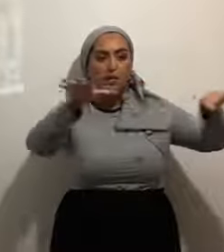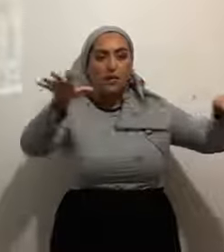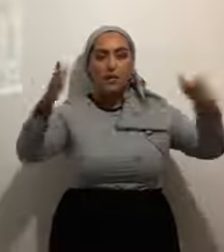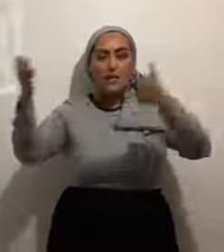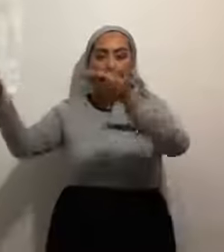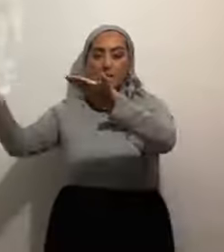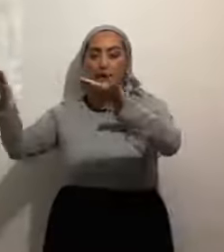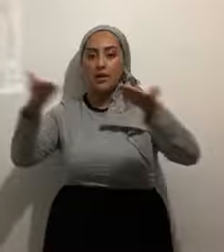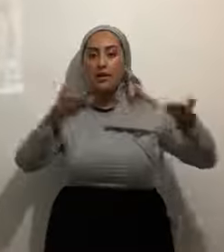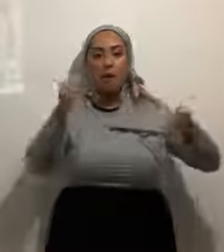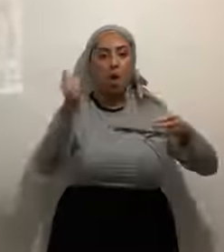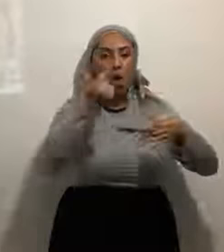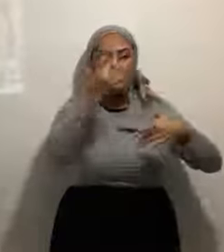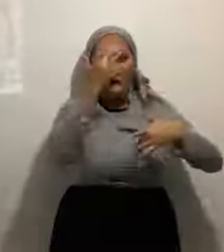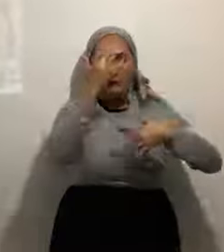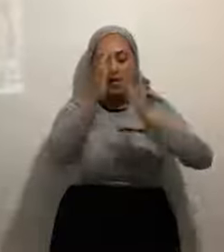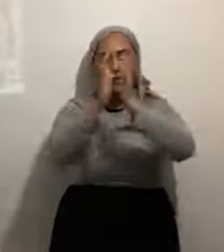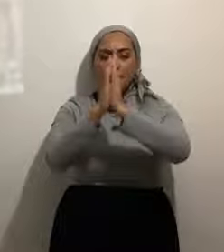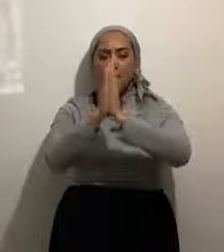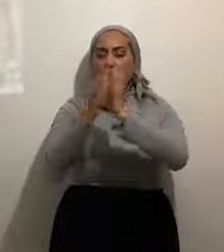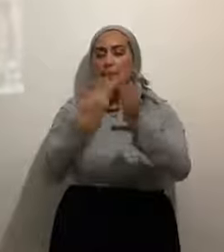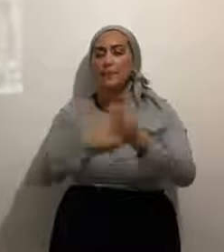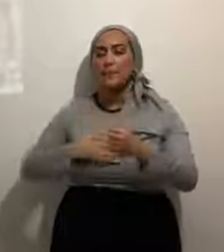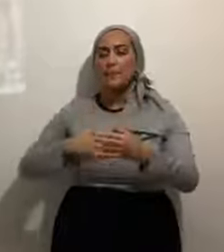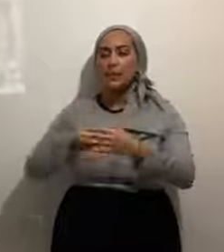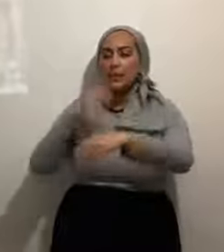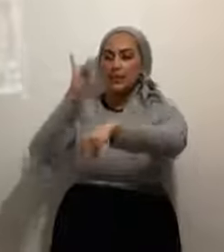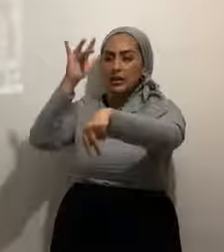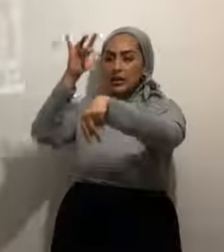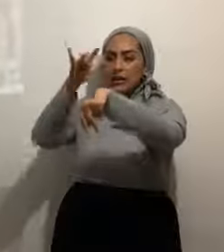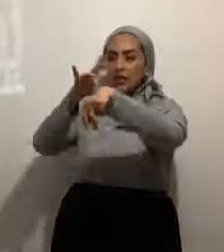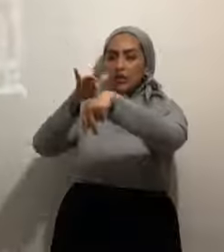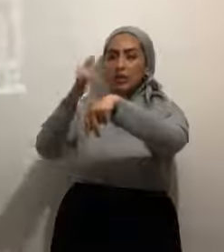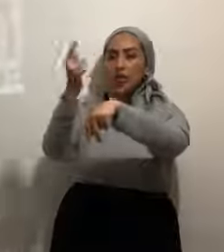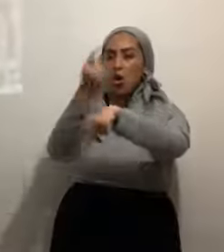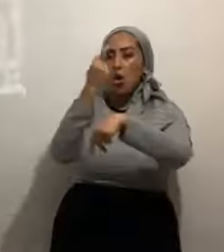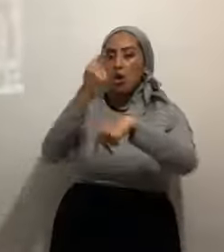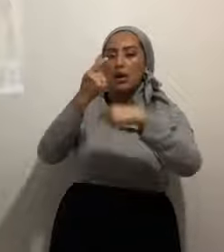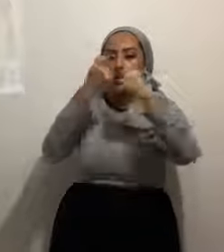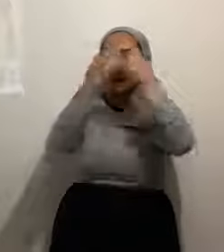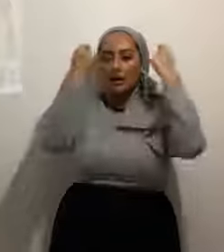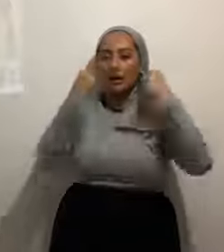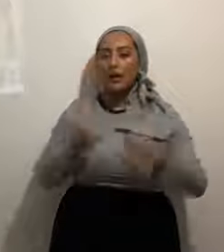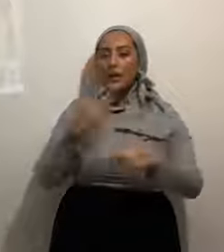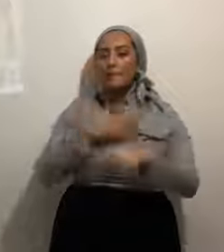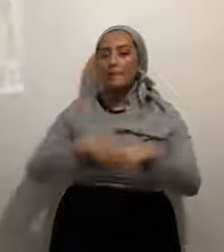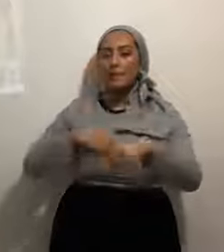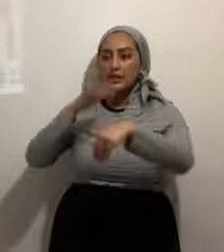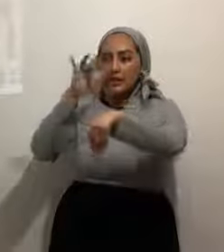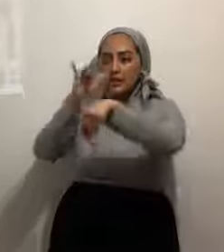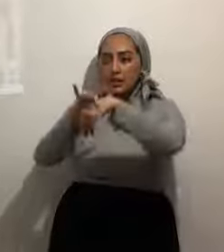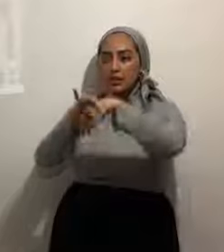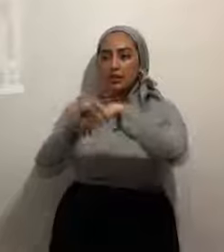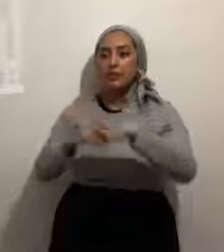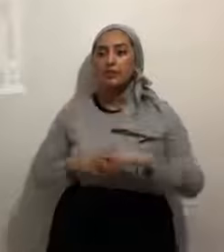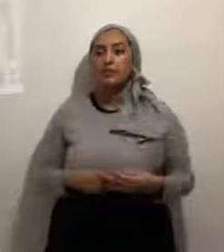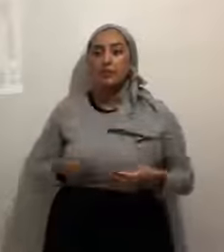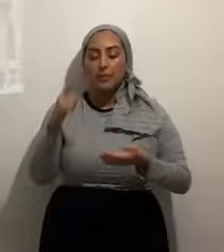los enfermos y le rogaban que les dejase tocar solamente el borde de su talit. Talit. Busca un video,